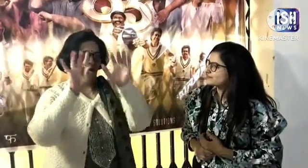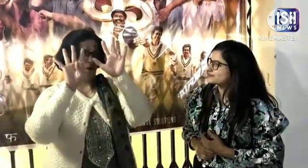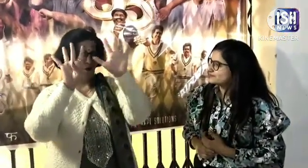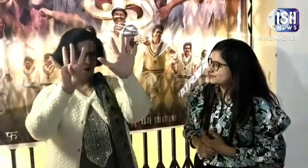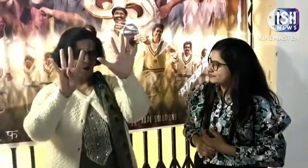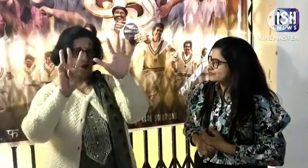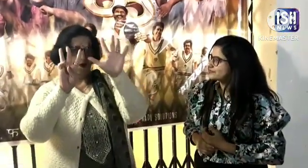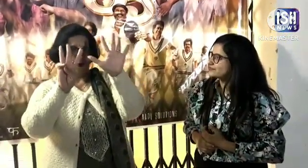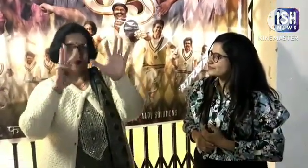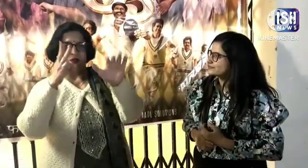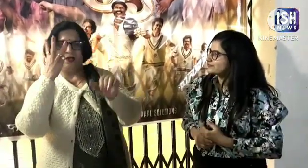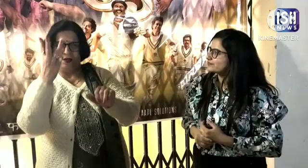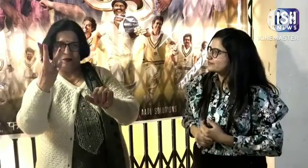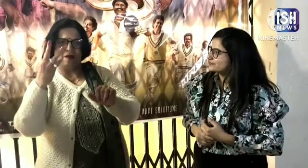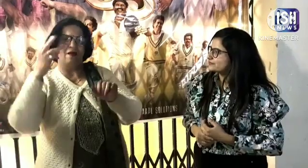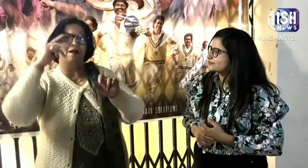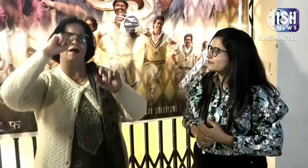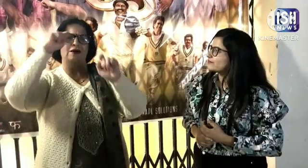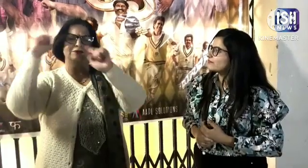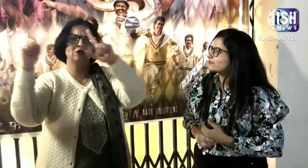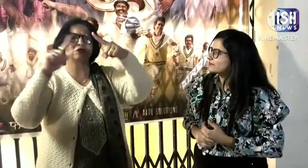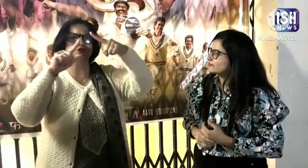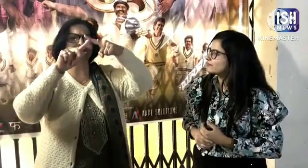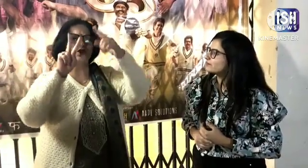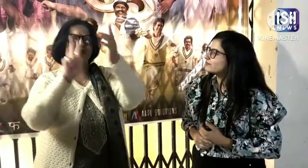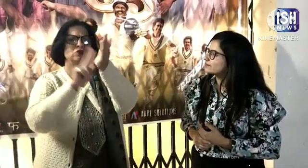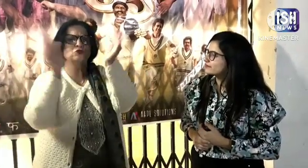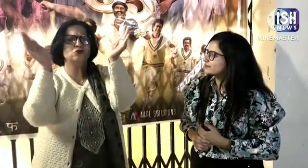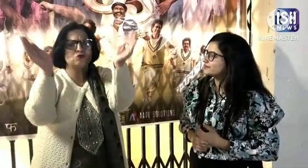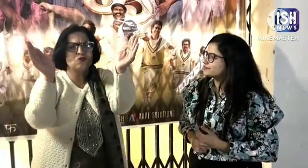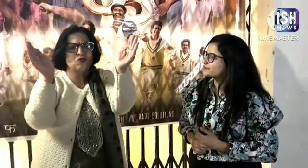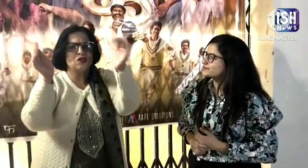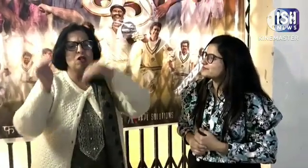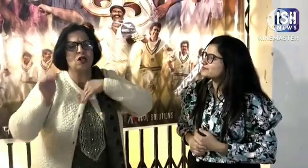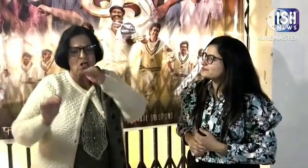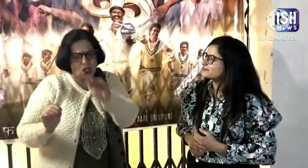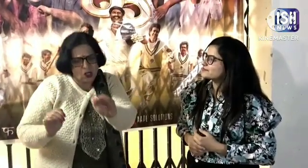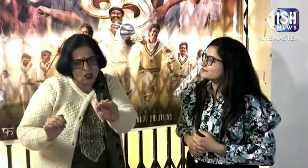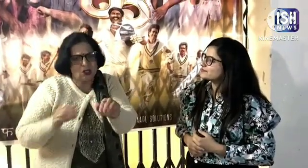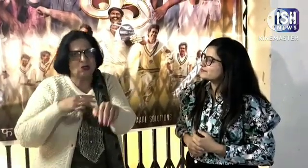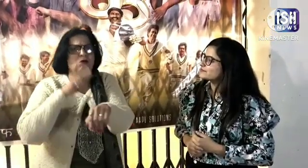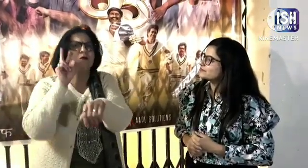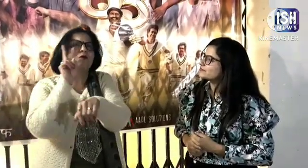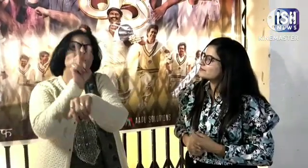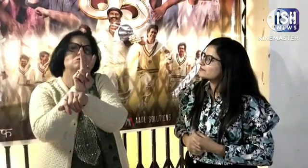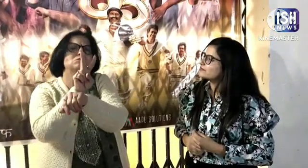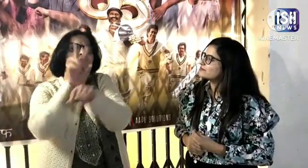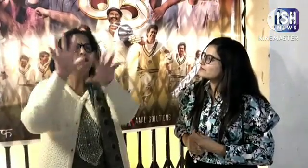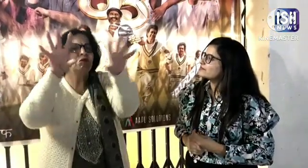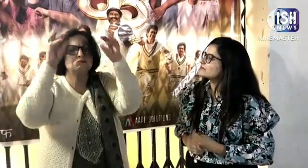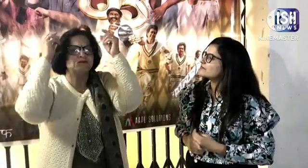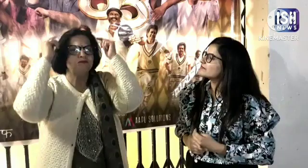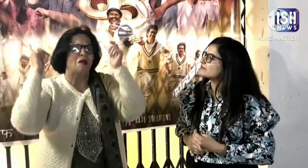मैंने 1983 में एक छोटे से टीवी पर मैच देखा था। मुझे ज्यादा समझ में नहीं आया